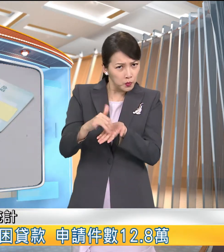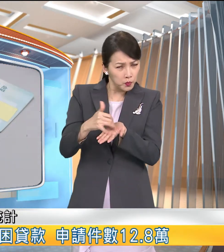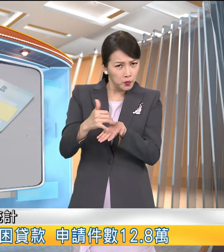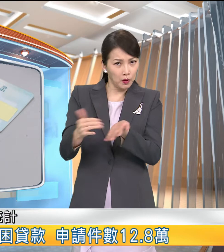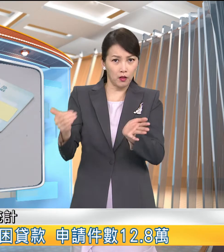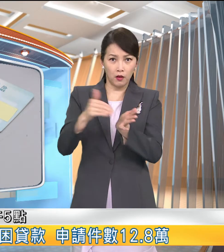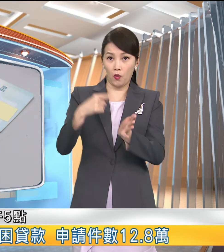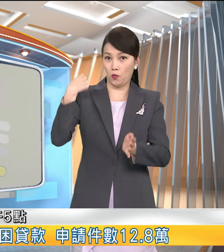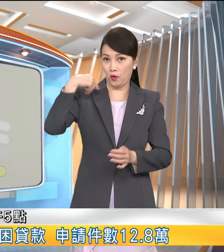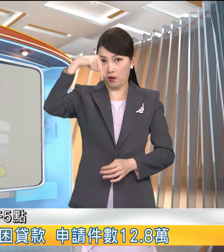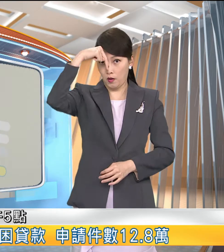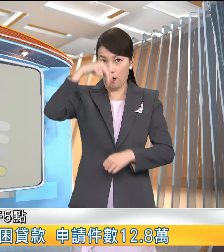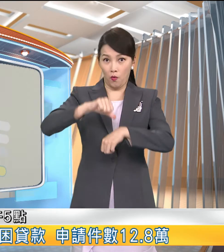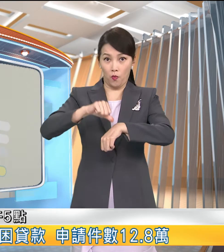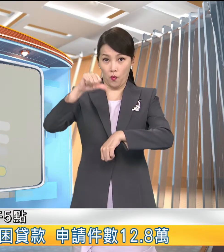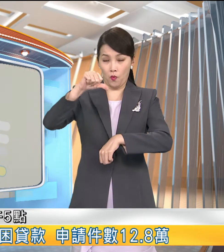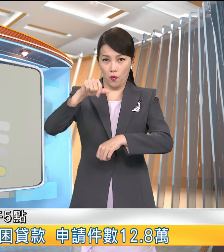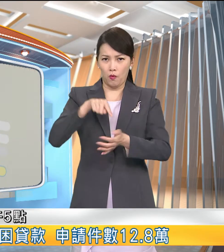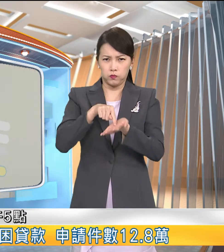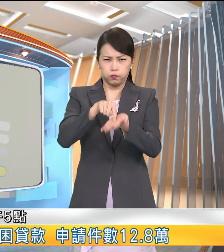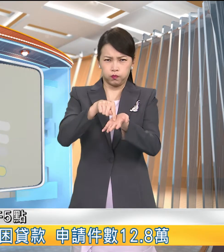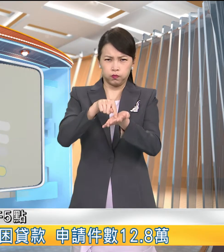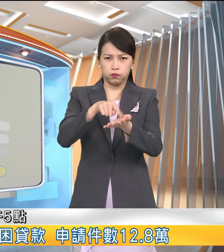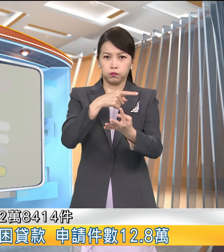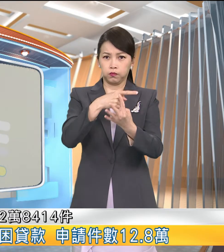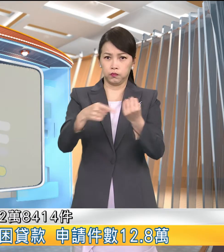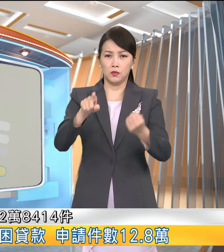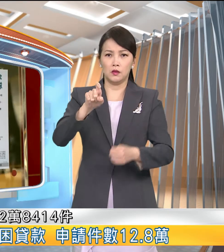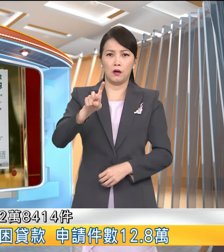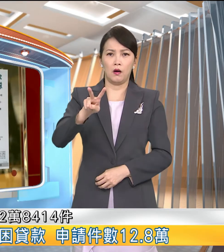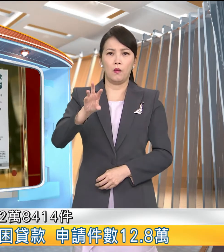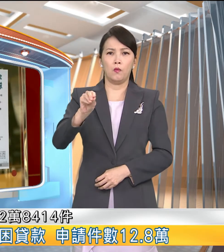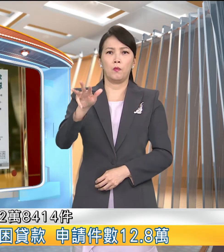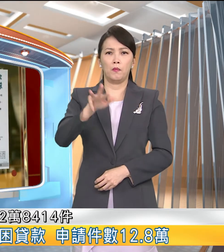计，截至昨天下午五点，申请的件数是